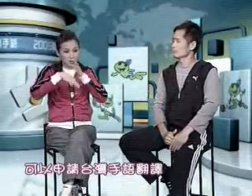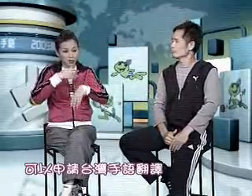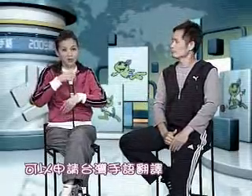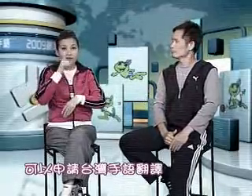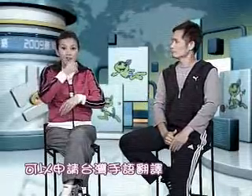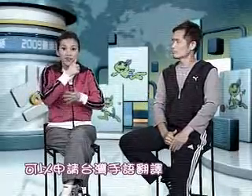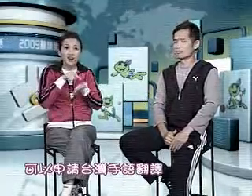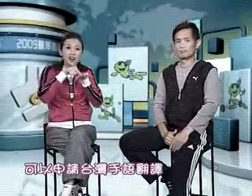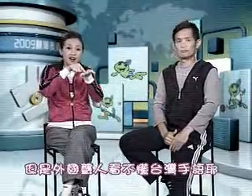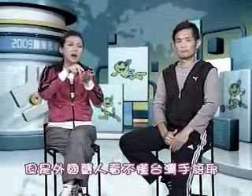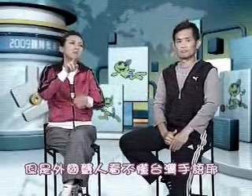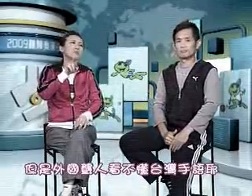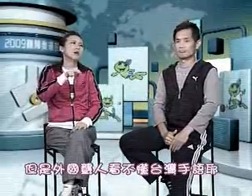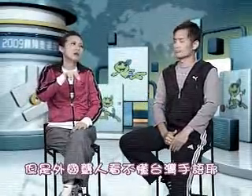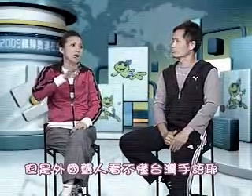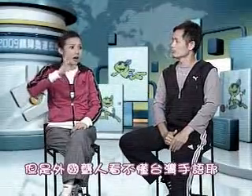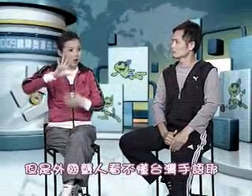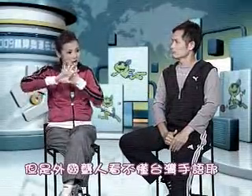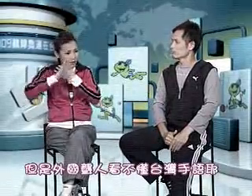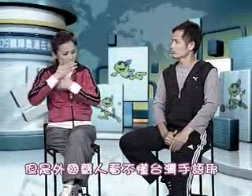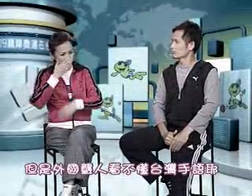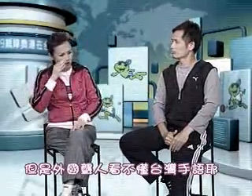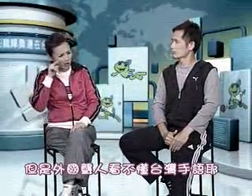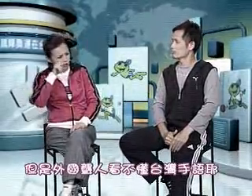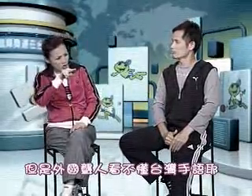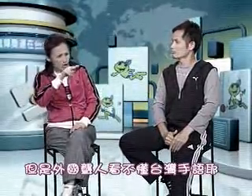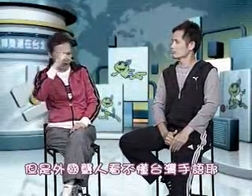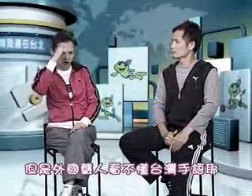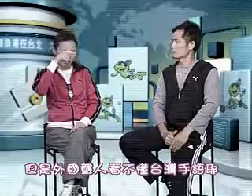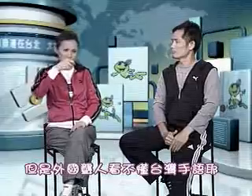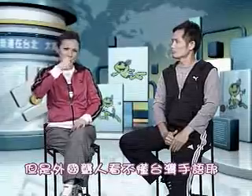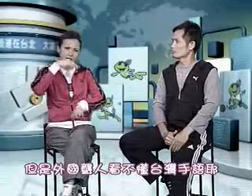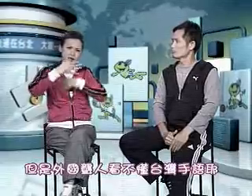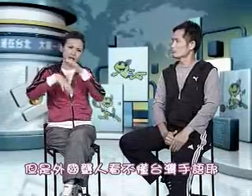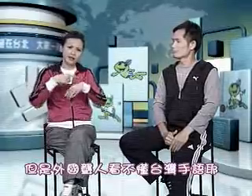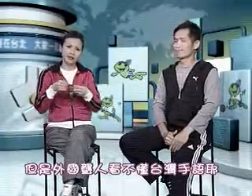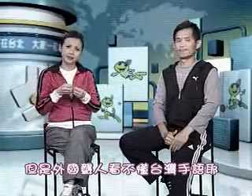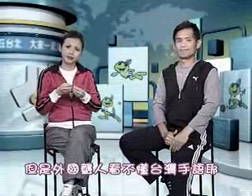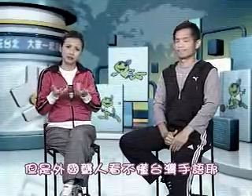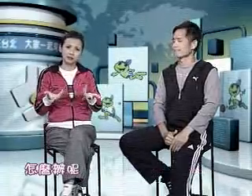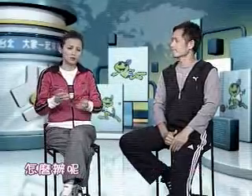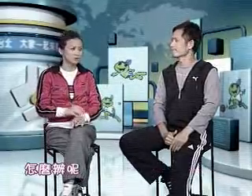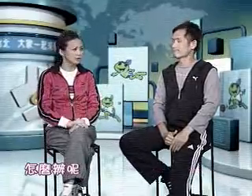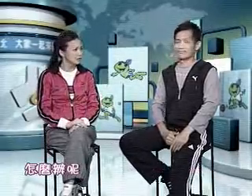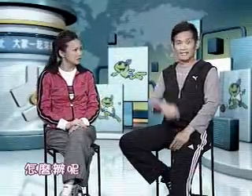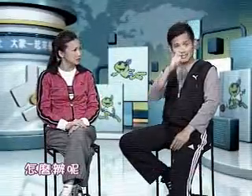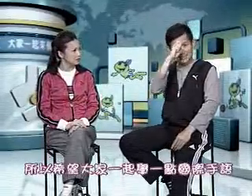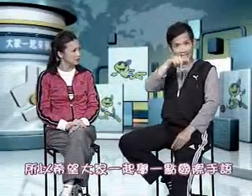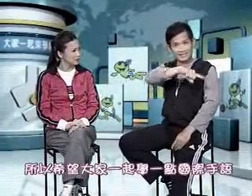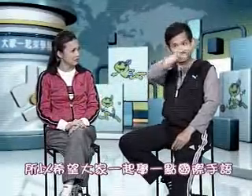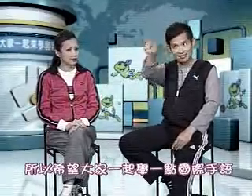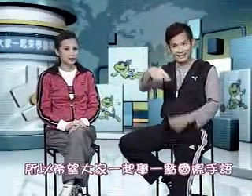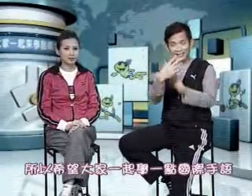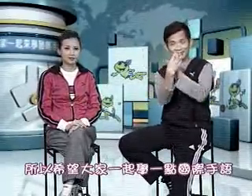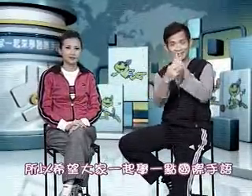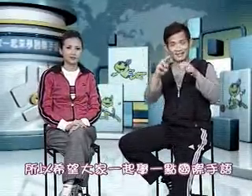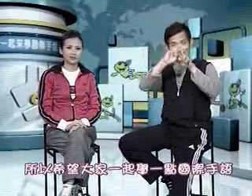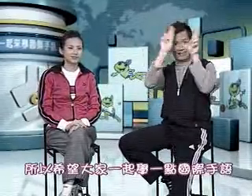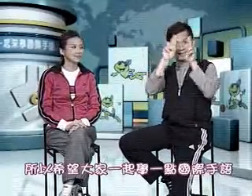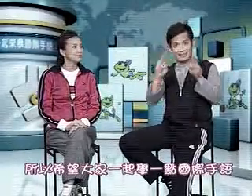台湾手语翻译，但是外国聋人看不懂台湾手语耶，怎么办呢？ 哦，所以希望大家一